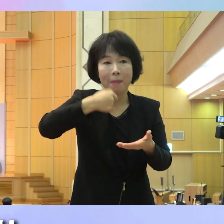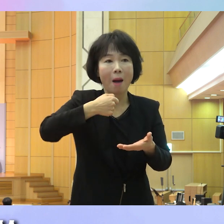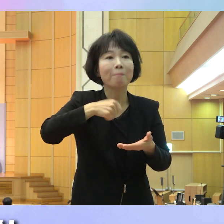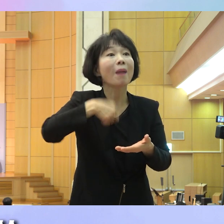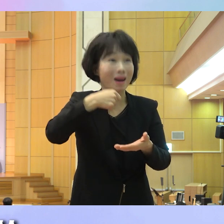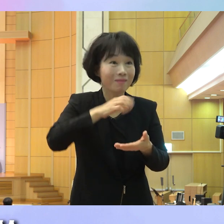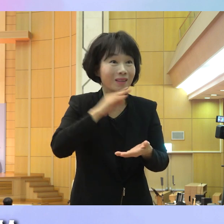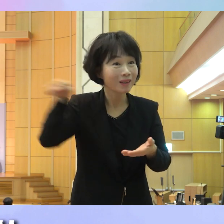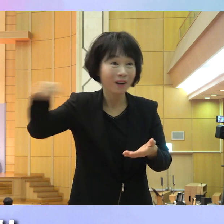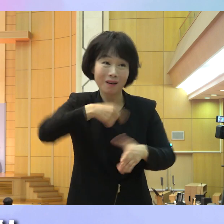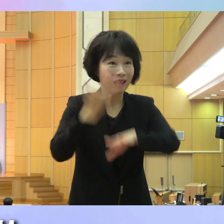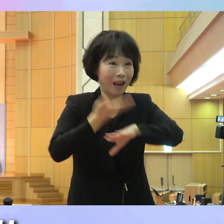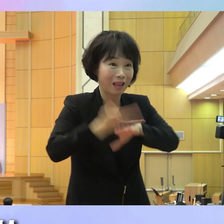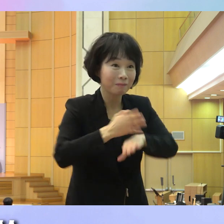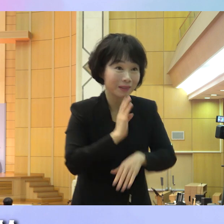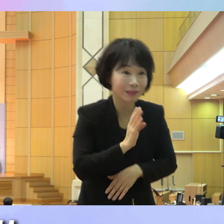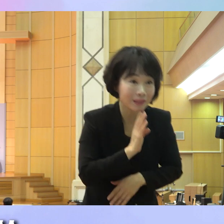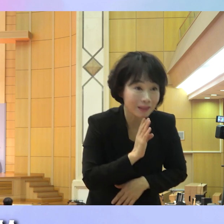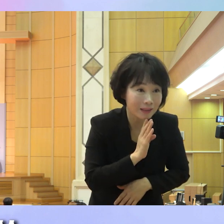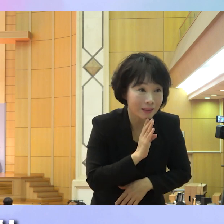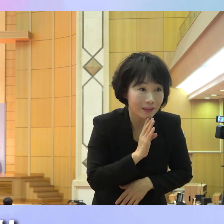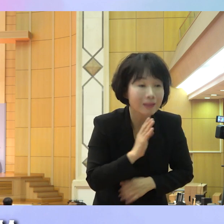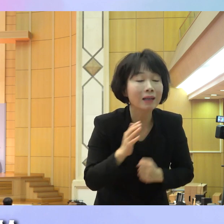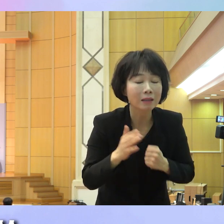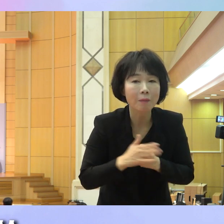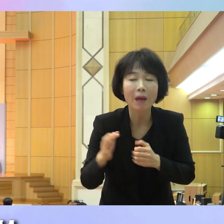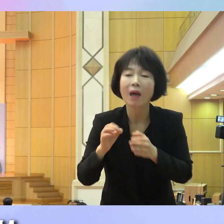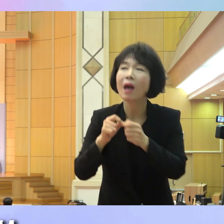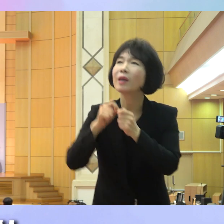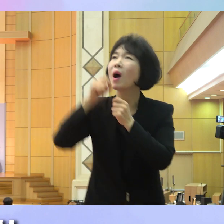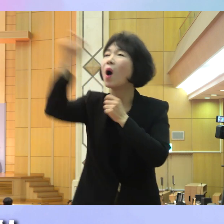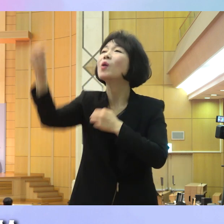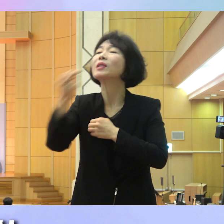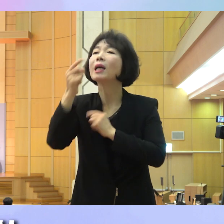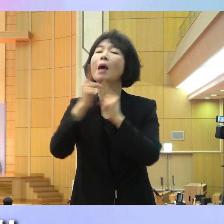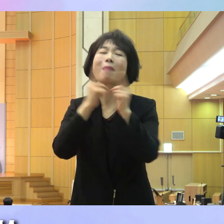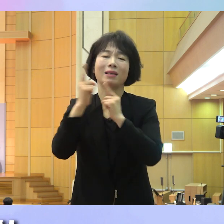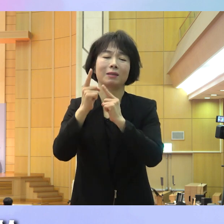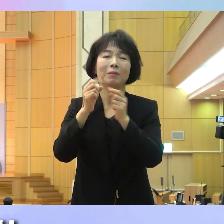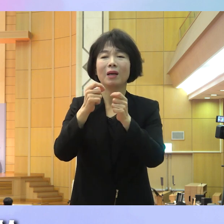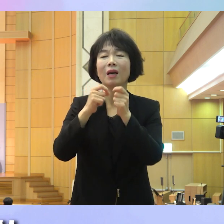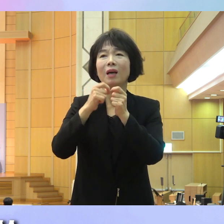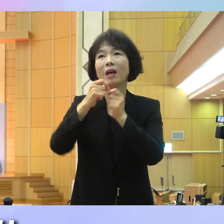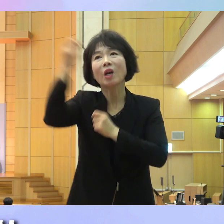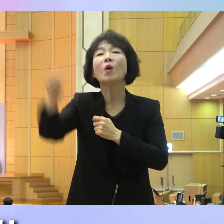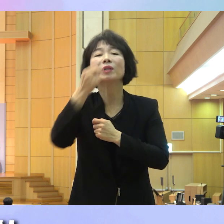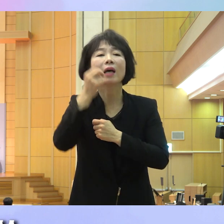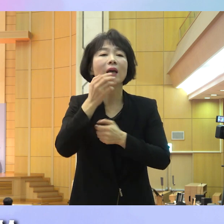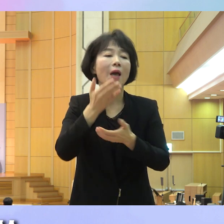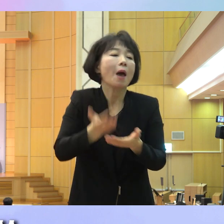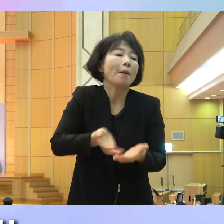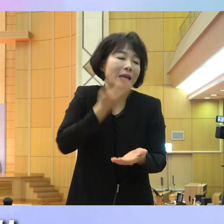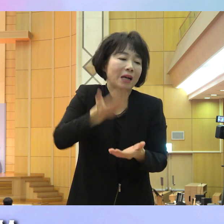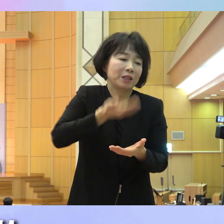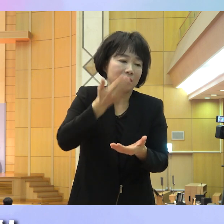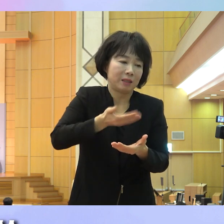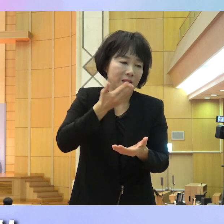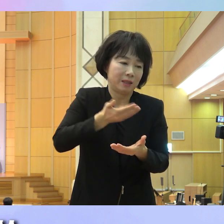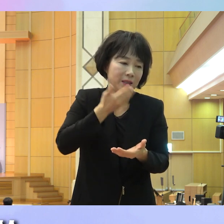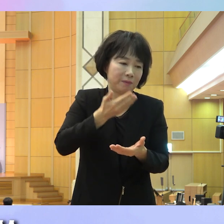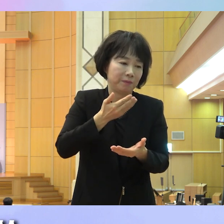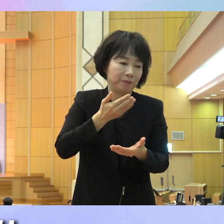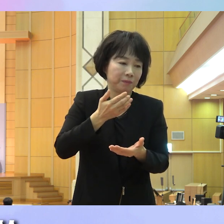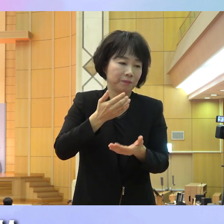그래서 이제 영생의 말씀이라고 해도 되고 영의 양식이니까 영생의 말씀이라고 해도 되고